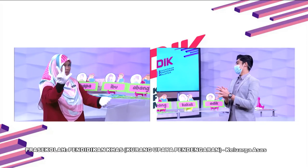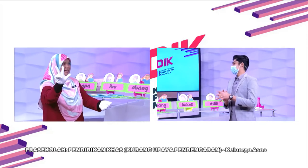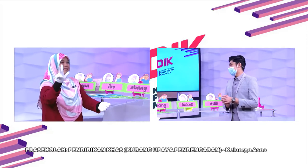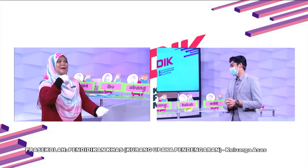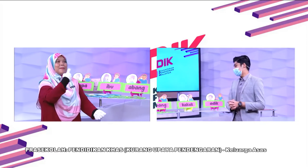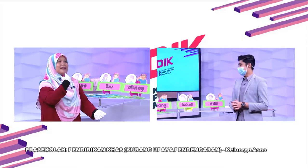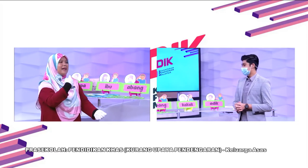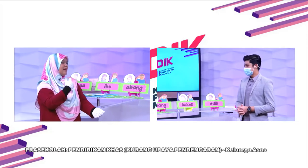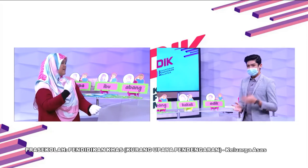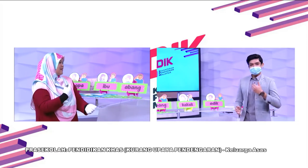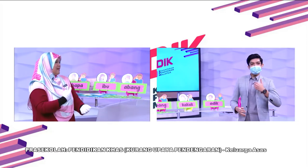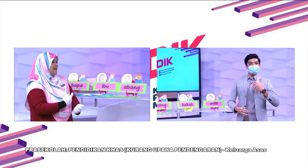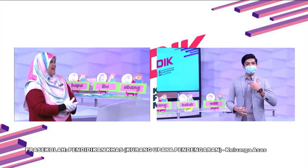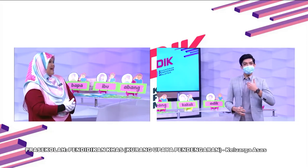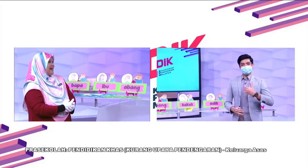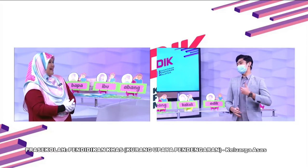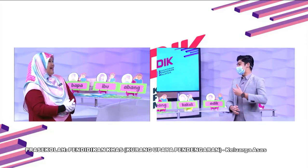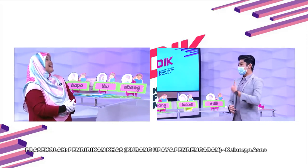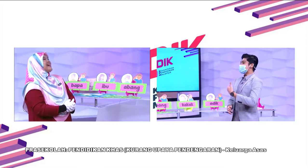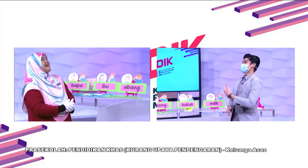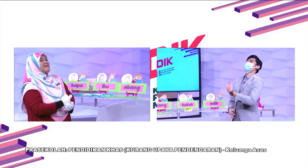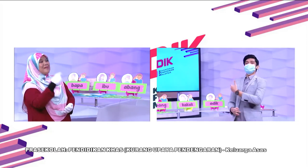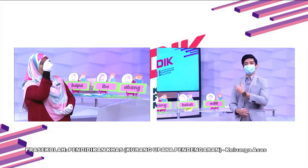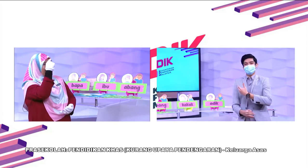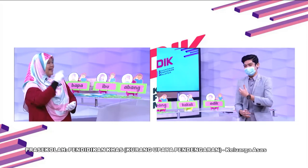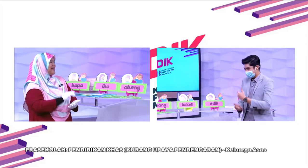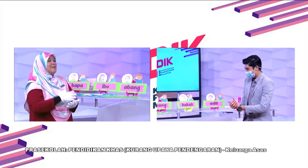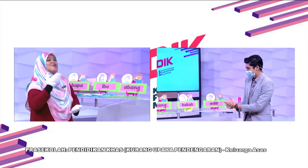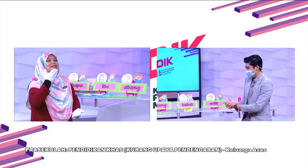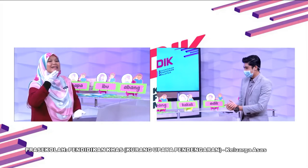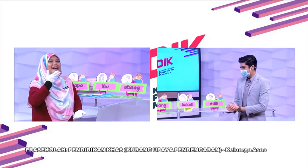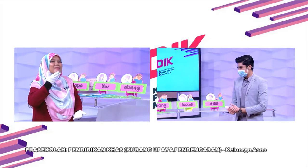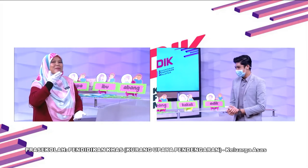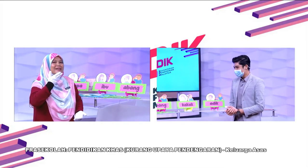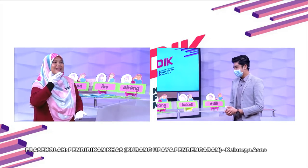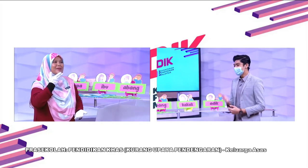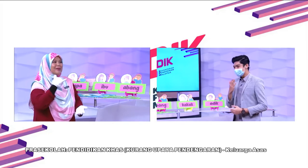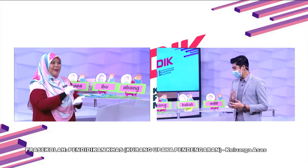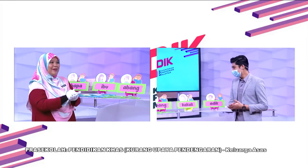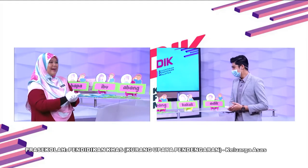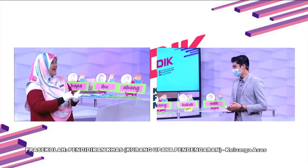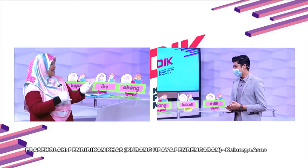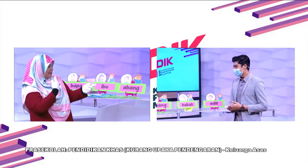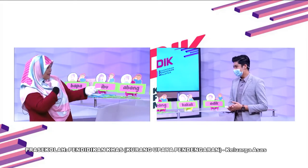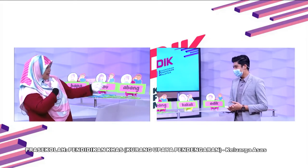cepet nih saiyo tuh hahaha muda yang modern siapa